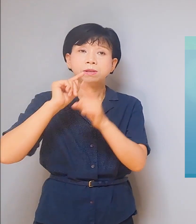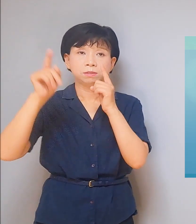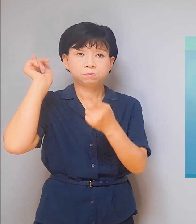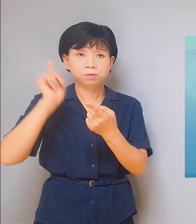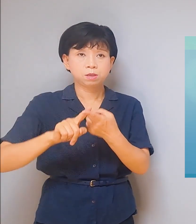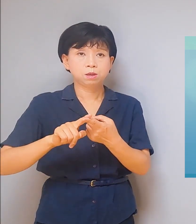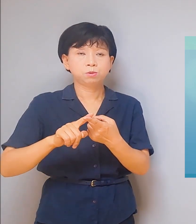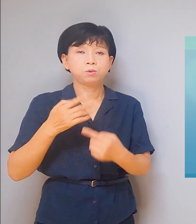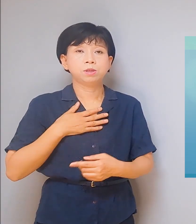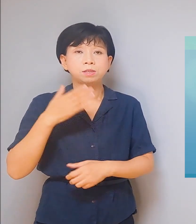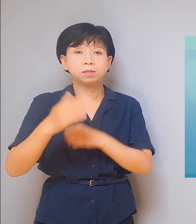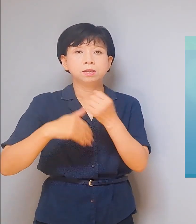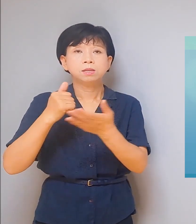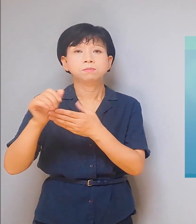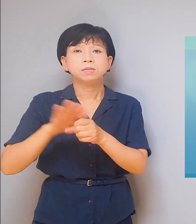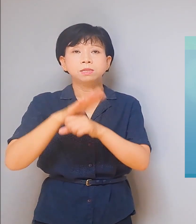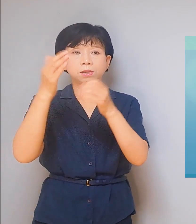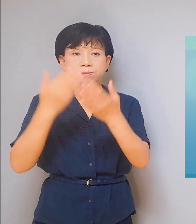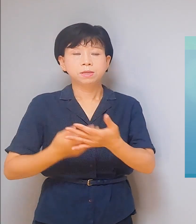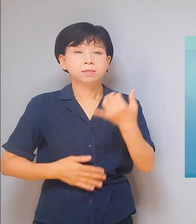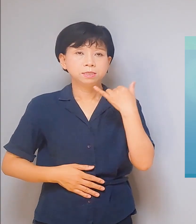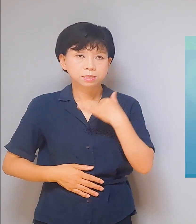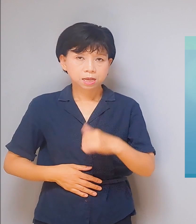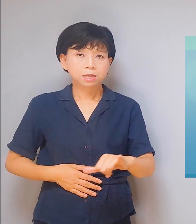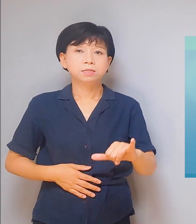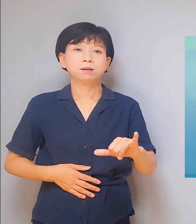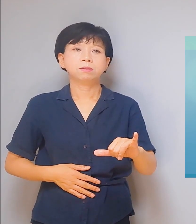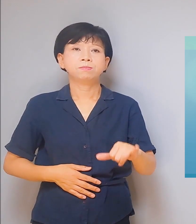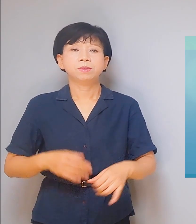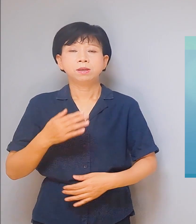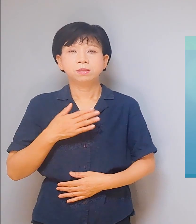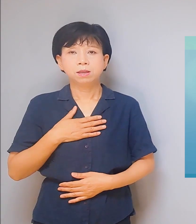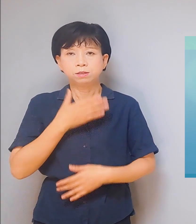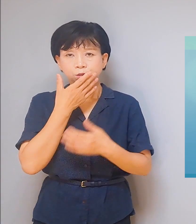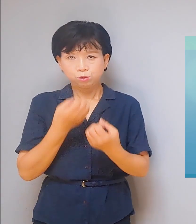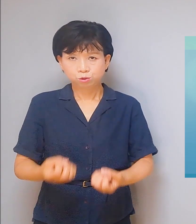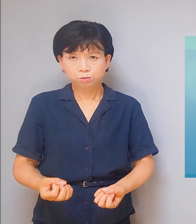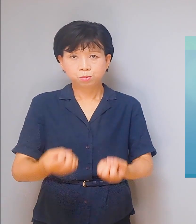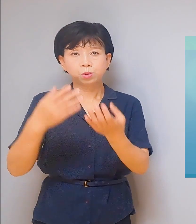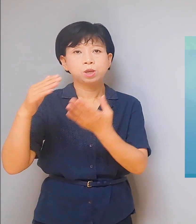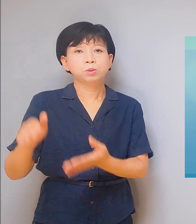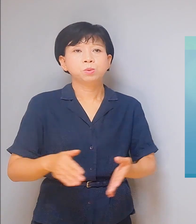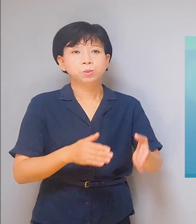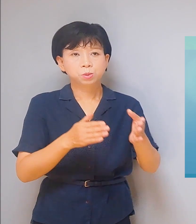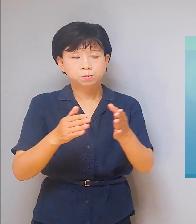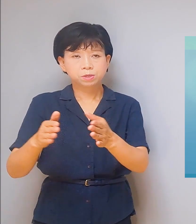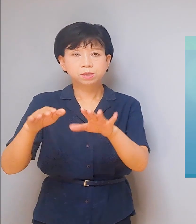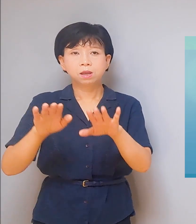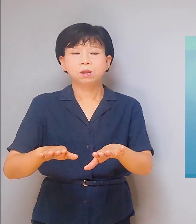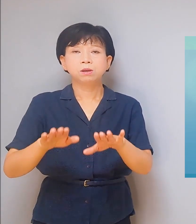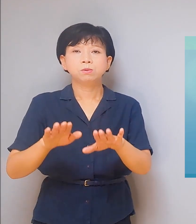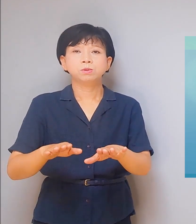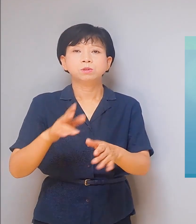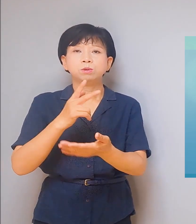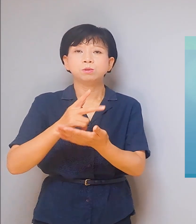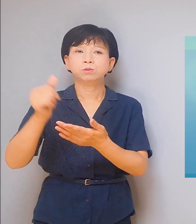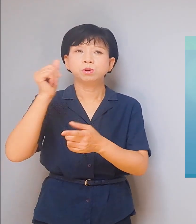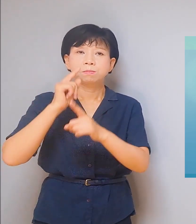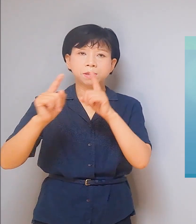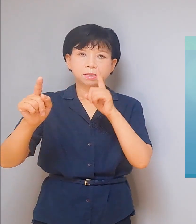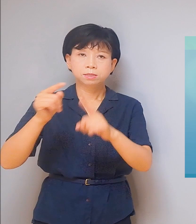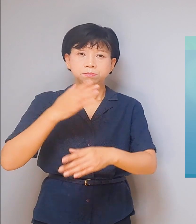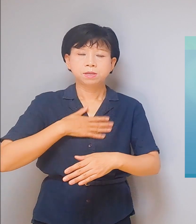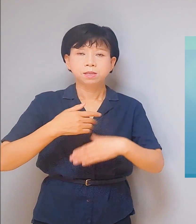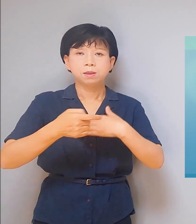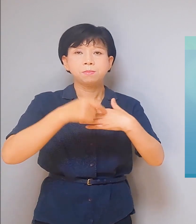주께서 말씀하신 대로 나는 하나님의 사랑받는 자녀입니다. 나는 축복의 통로입니다. 오늘도